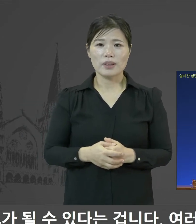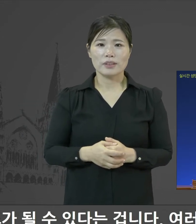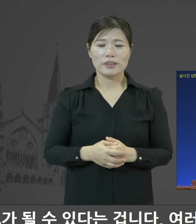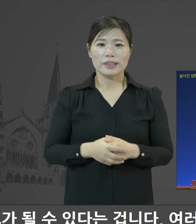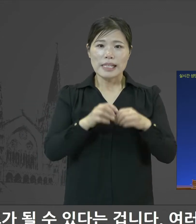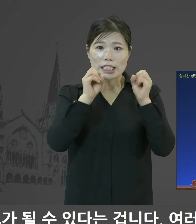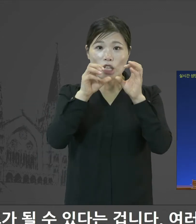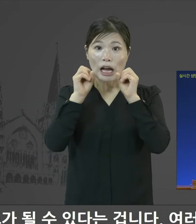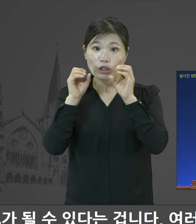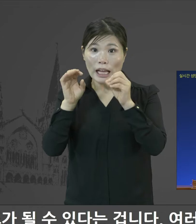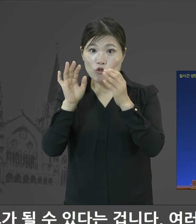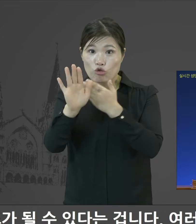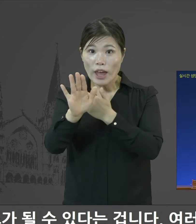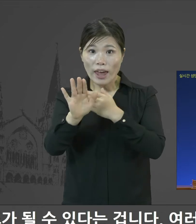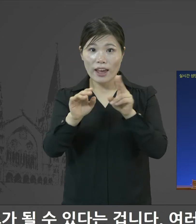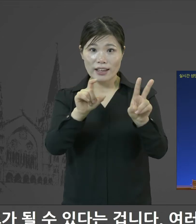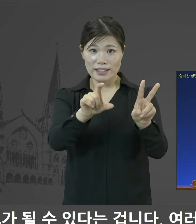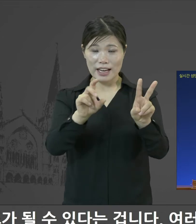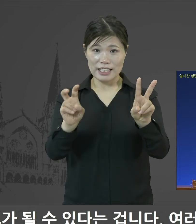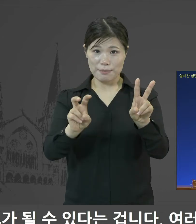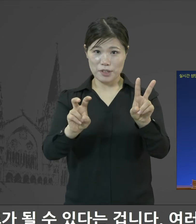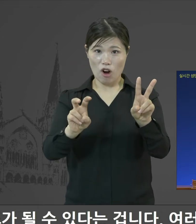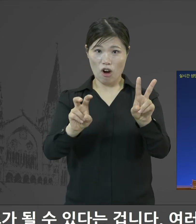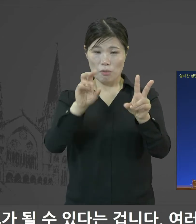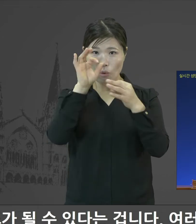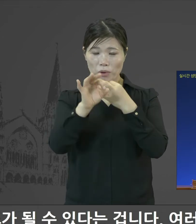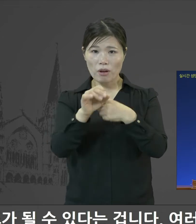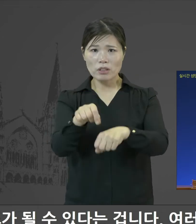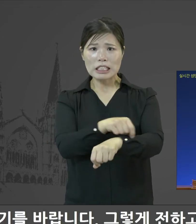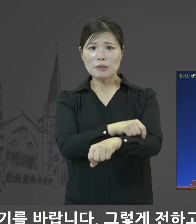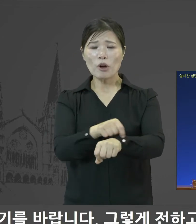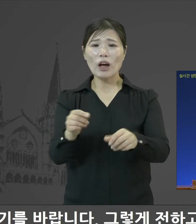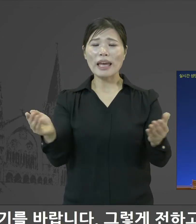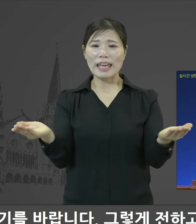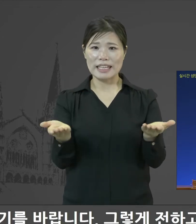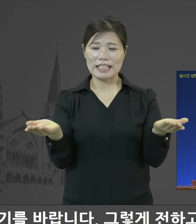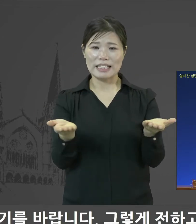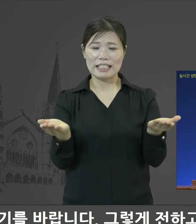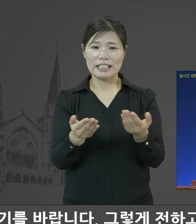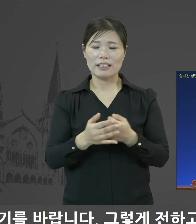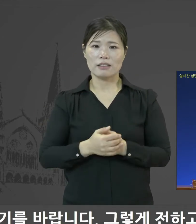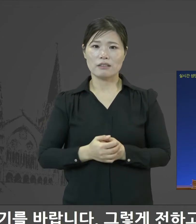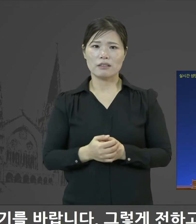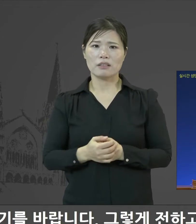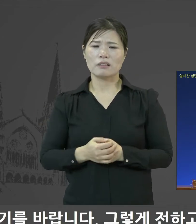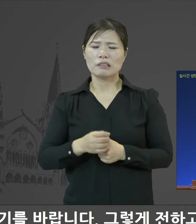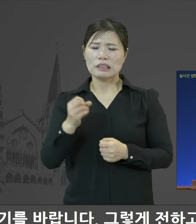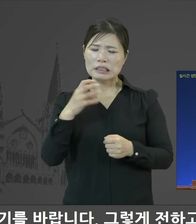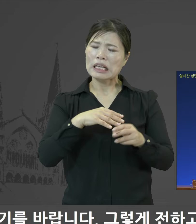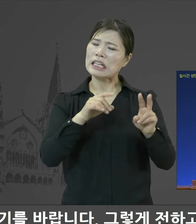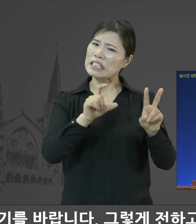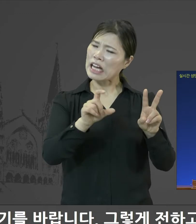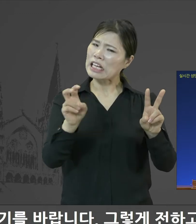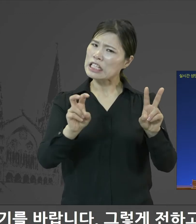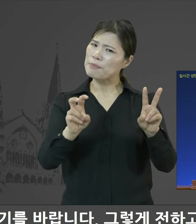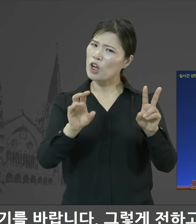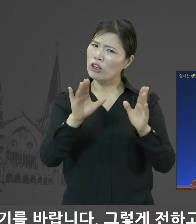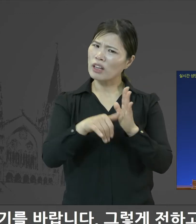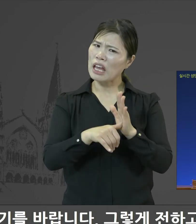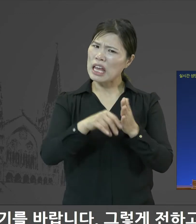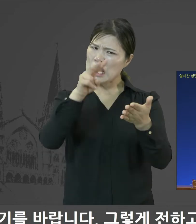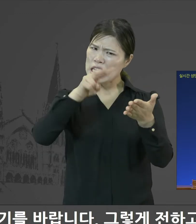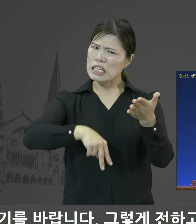나니까 20절에 특별한 일이 벌어지는 겁니다. 이게 읽기에는 20절이 그냥